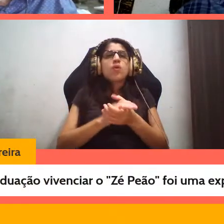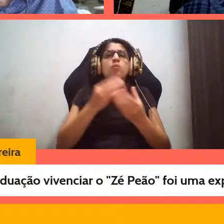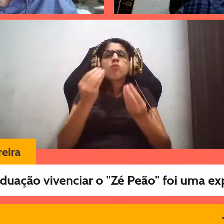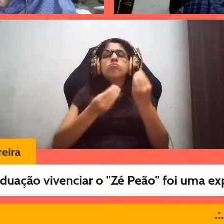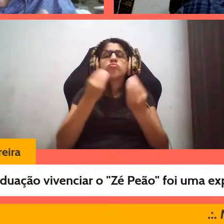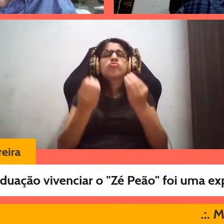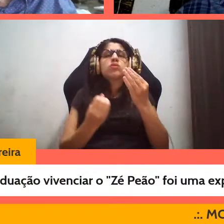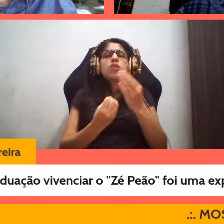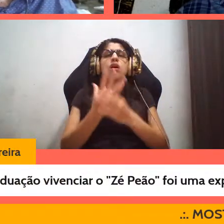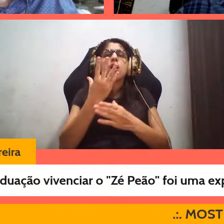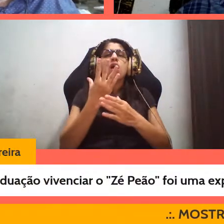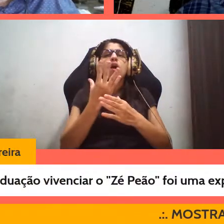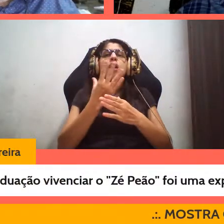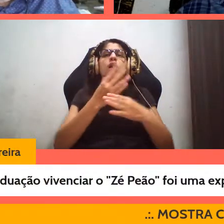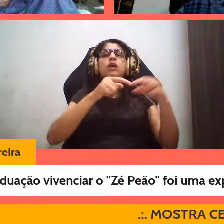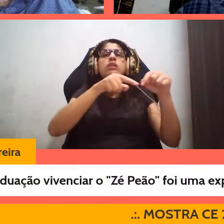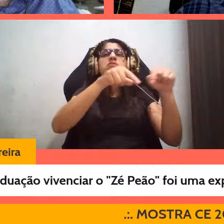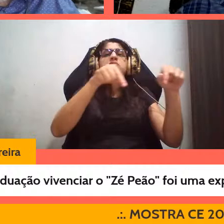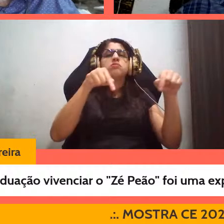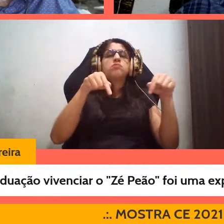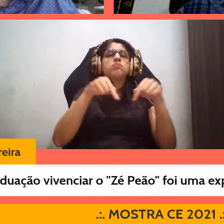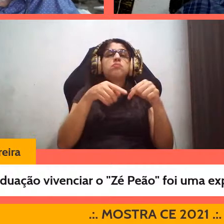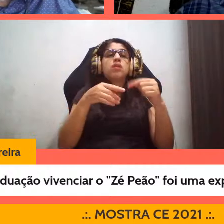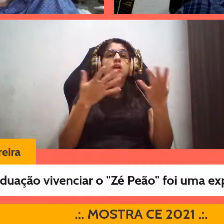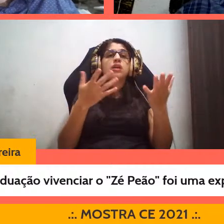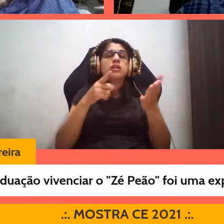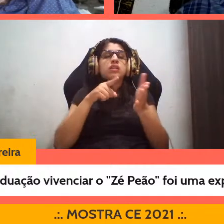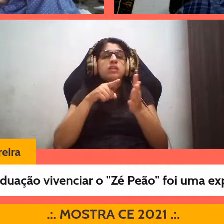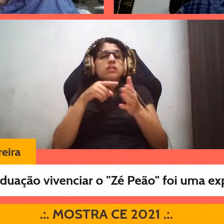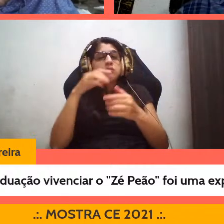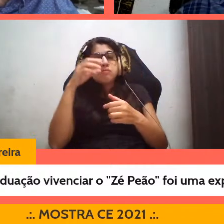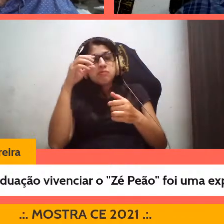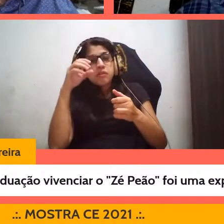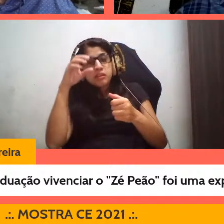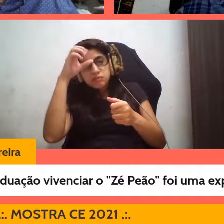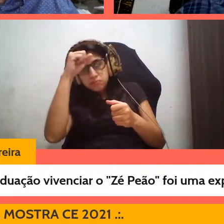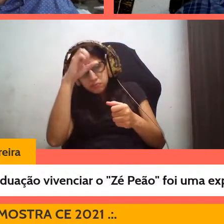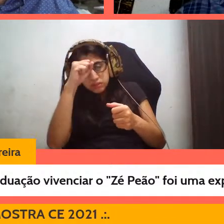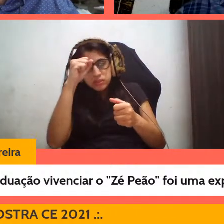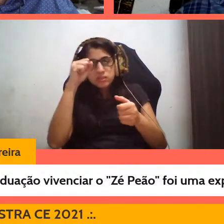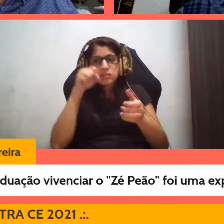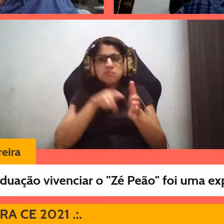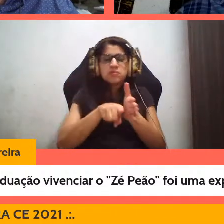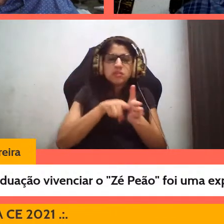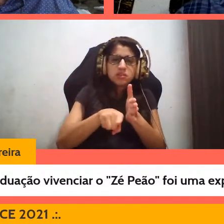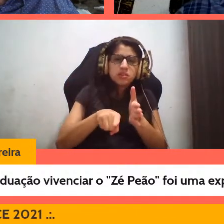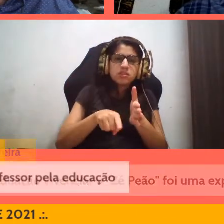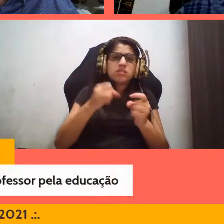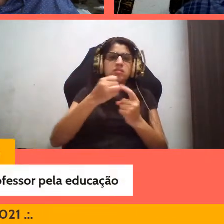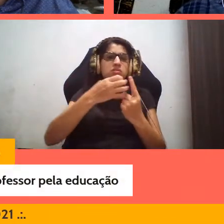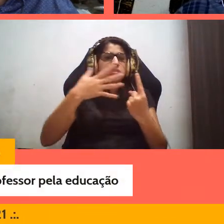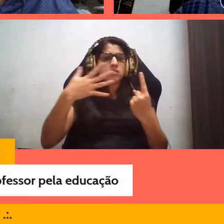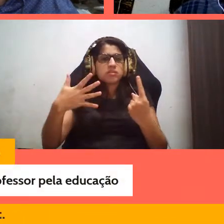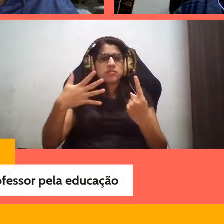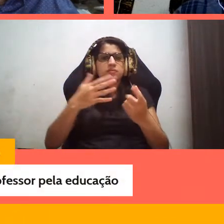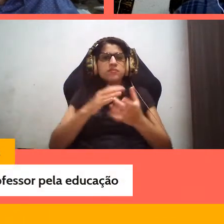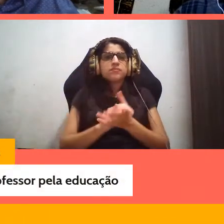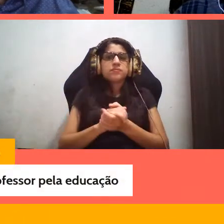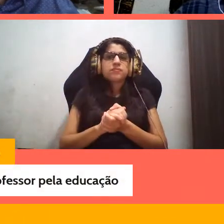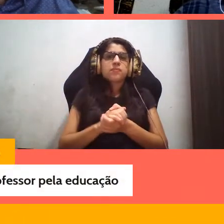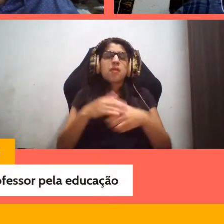espaço de ensino, pesquisa, extensão. Eu acho que, né,